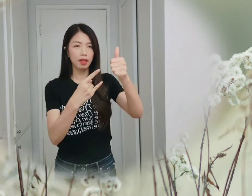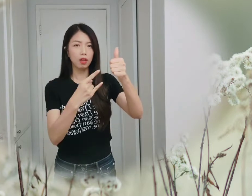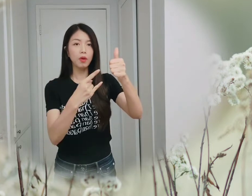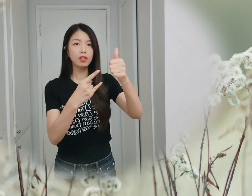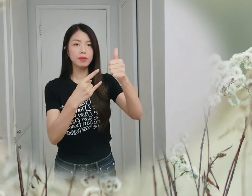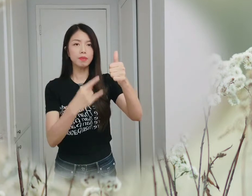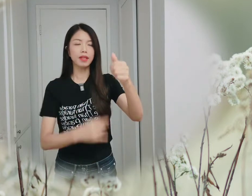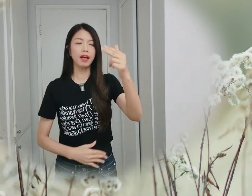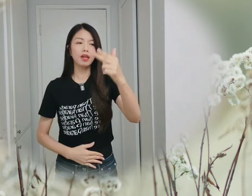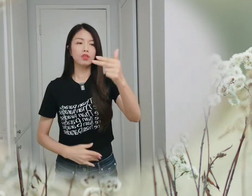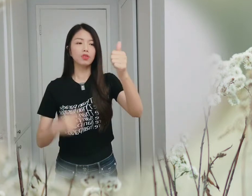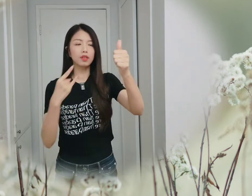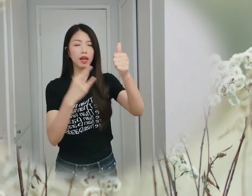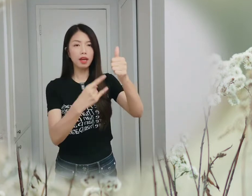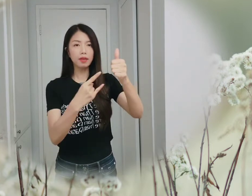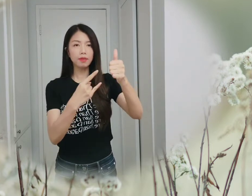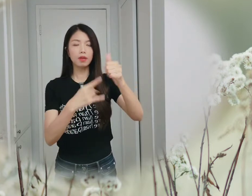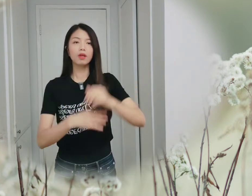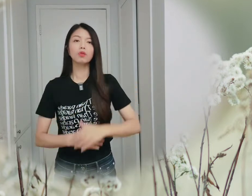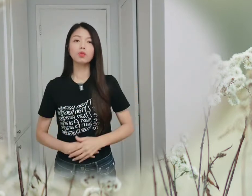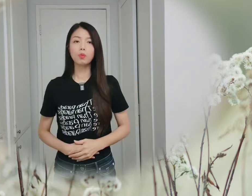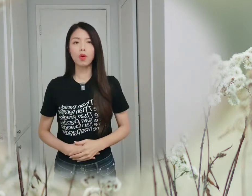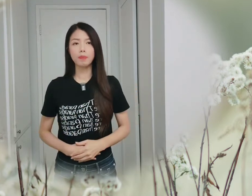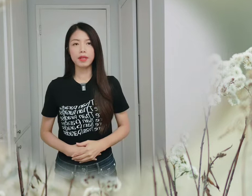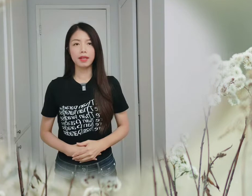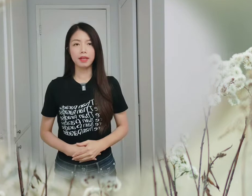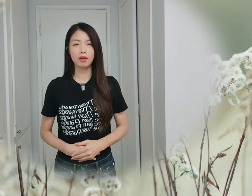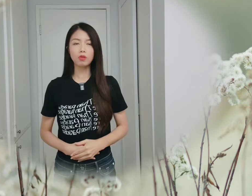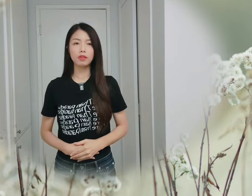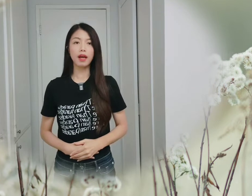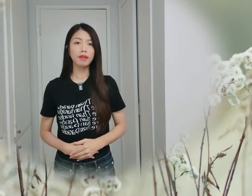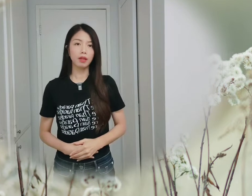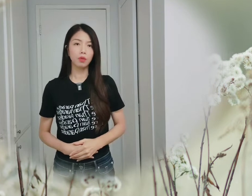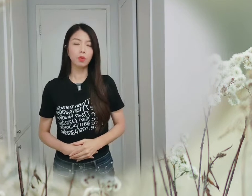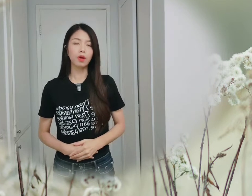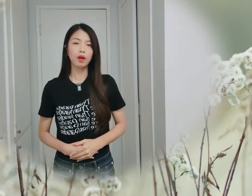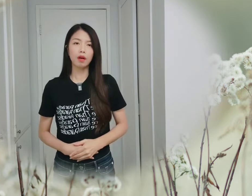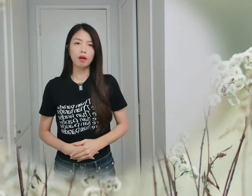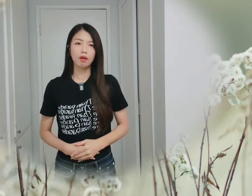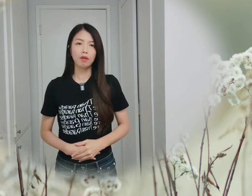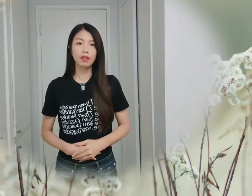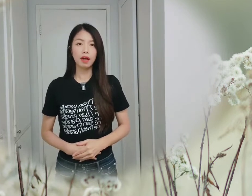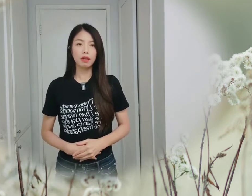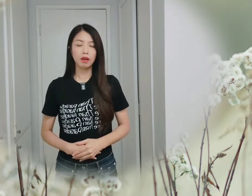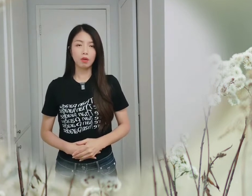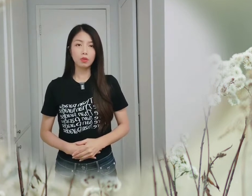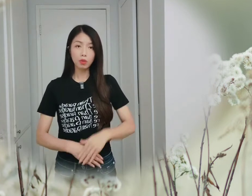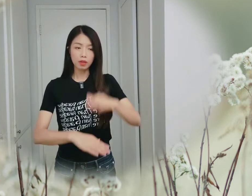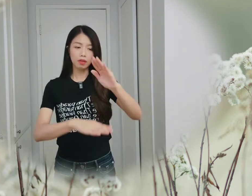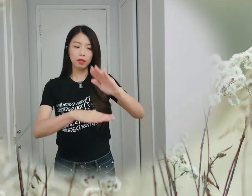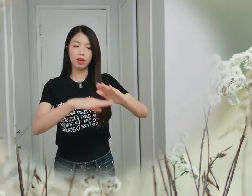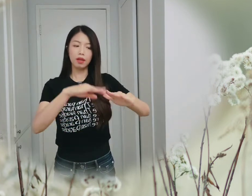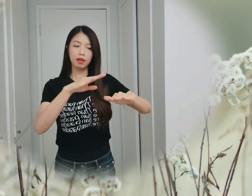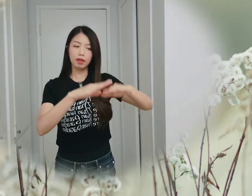주께 이렇게 표현하시면 됩니다. 주께 두 손 모아 비나니. 여기서 그냥 한 단어로 일단